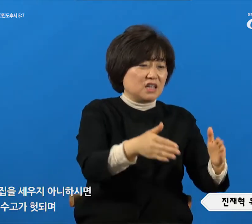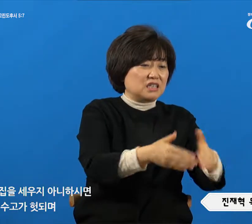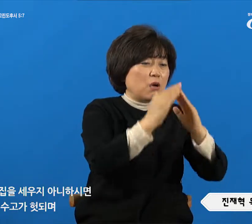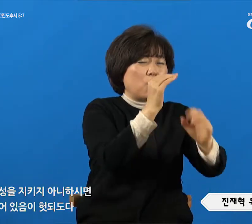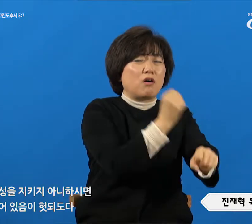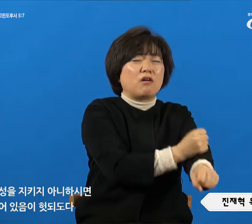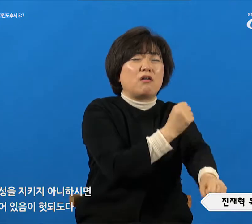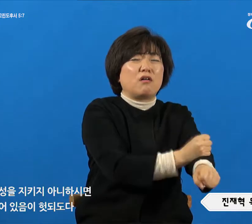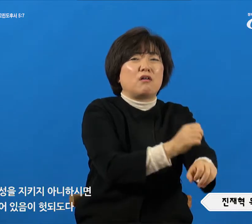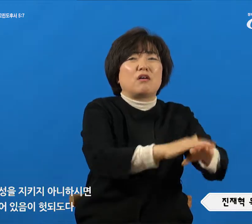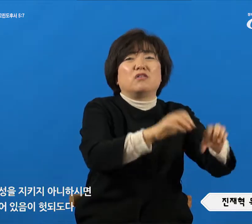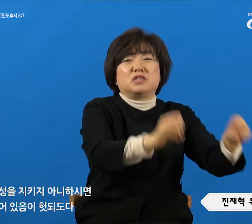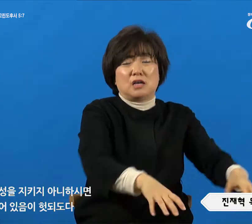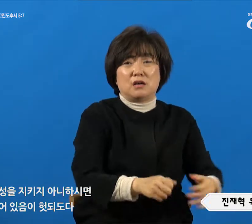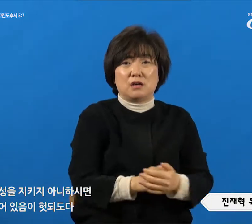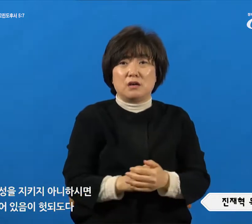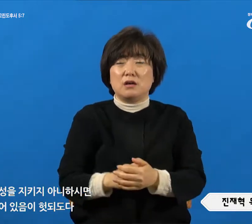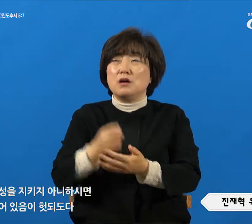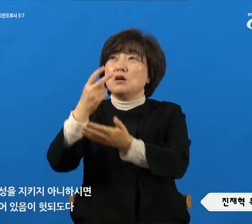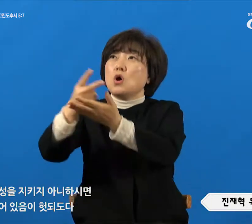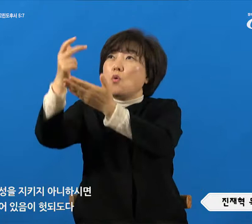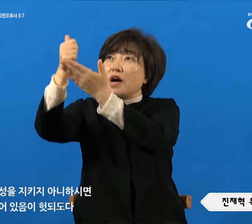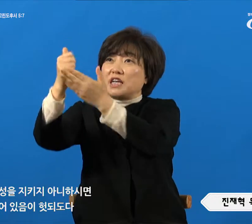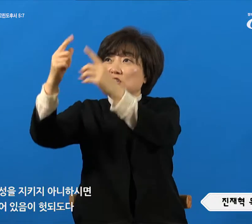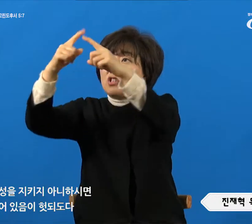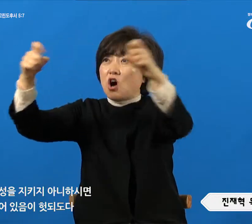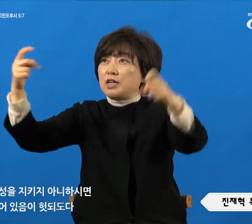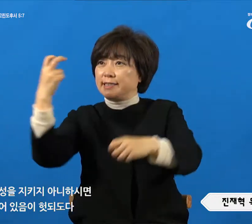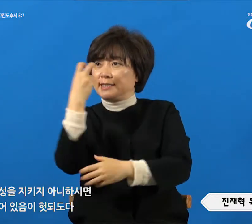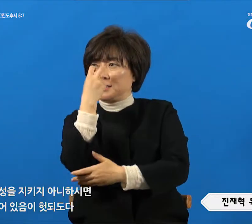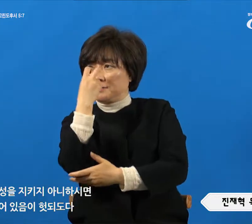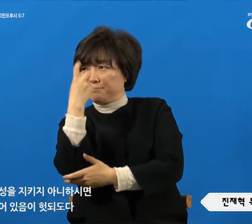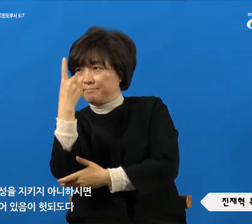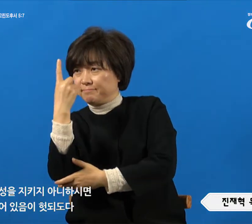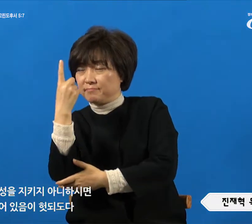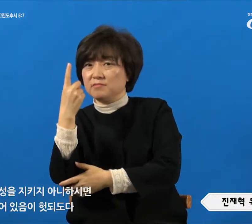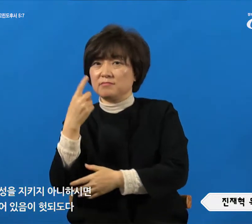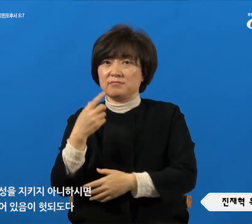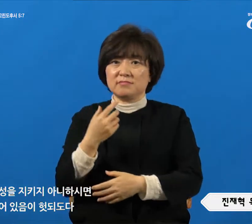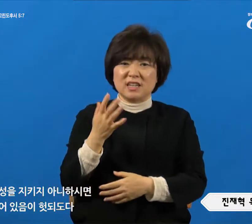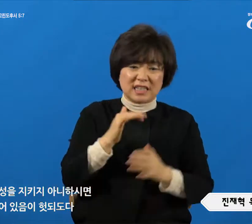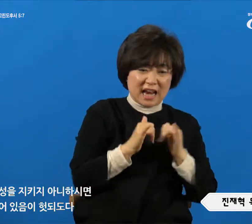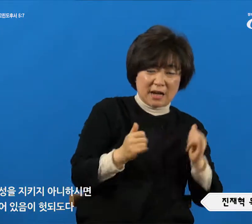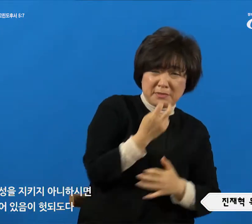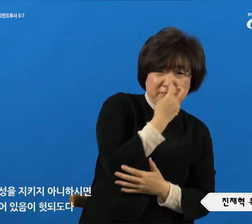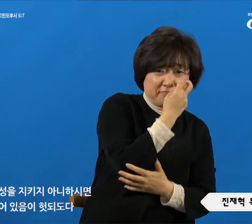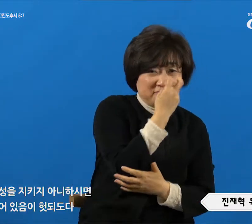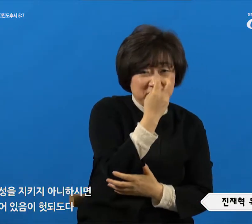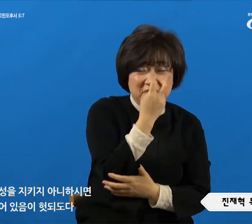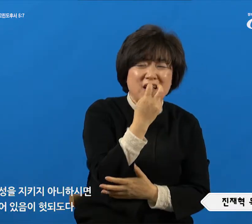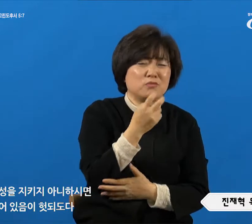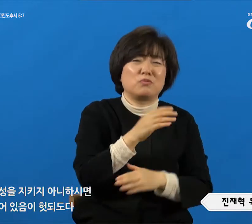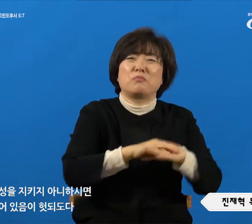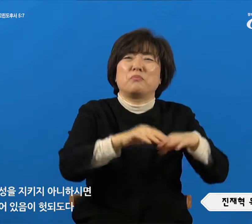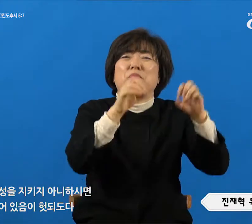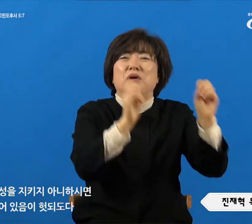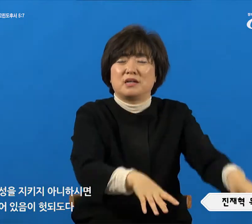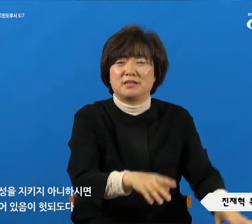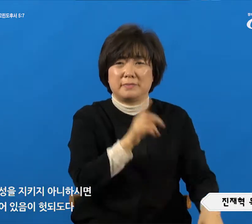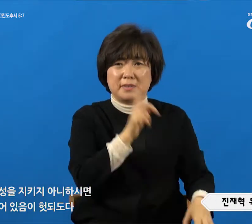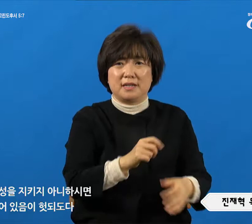수고가 허사며 여호와께서 성을 지키지 아니하시면 파수꾼에 깨어 경성함이